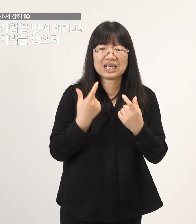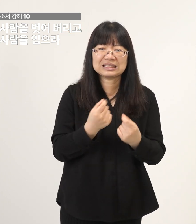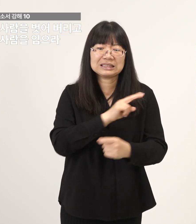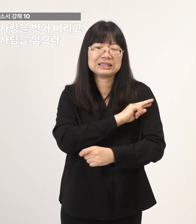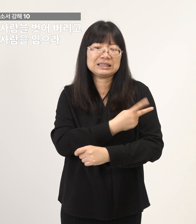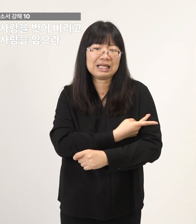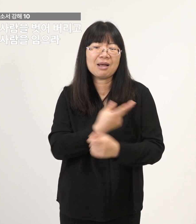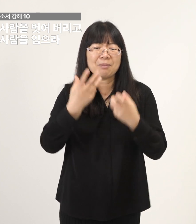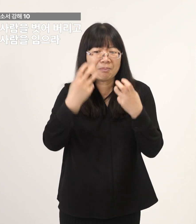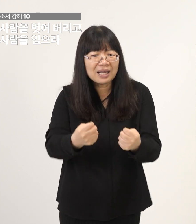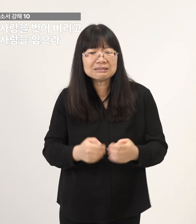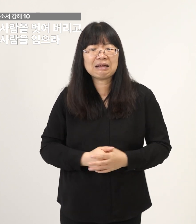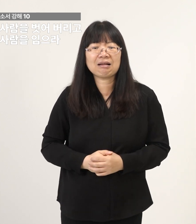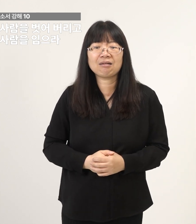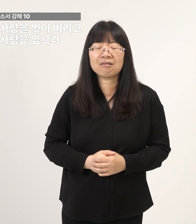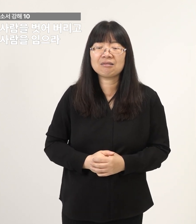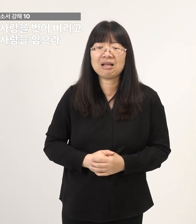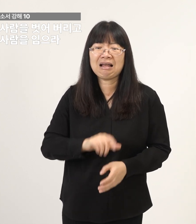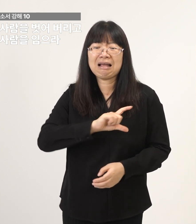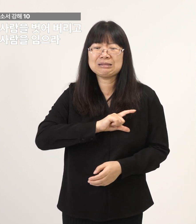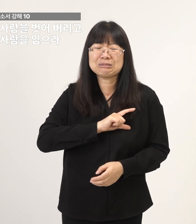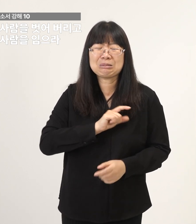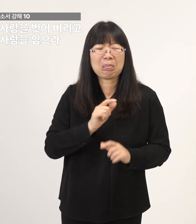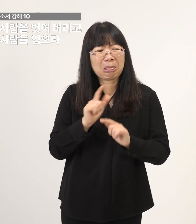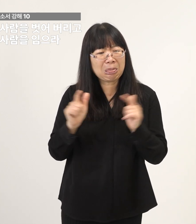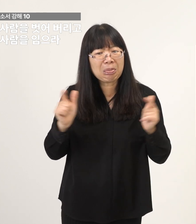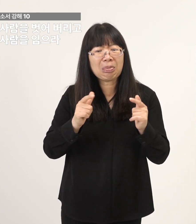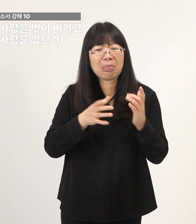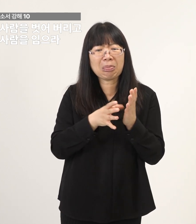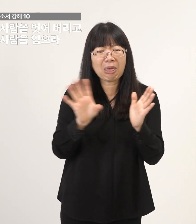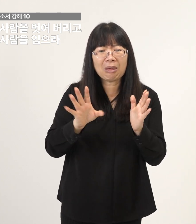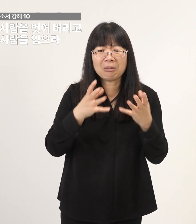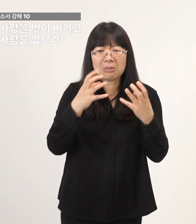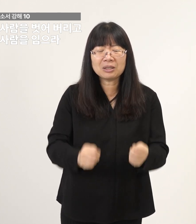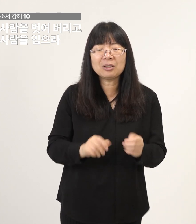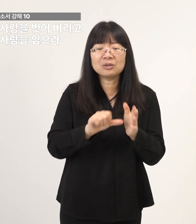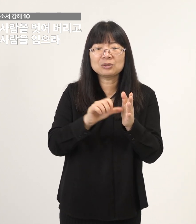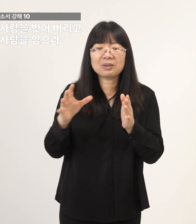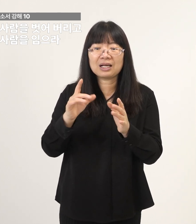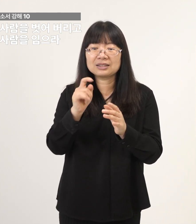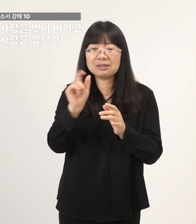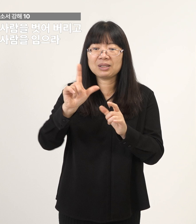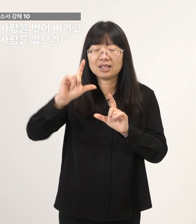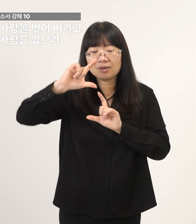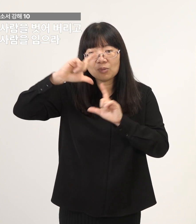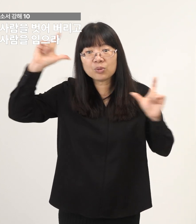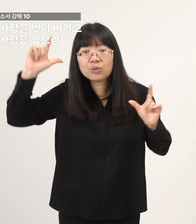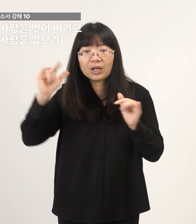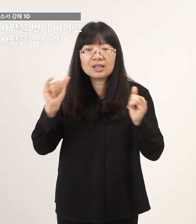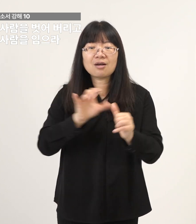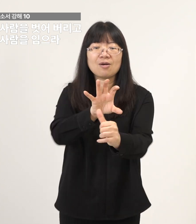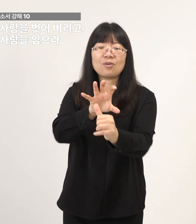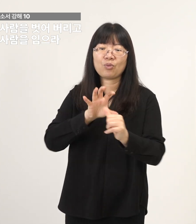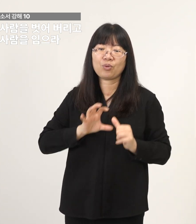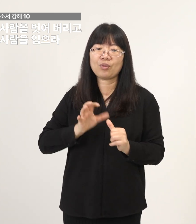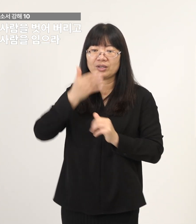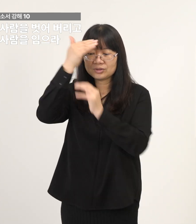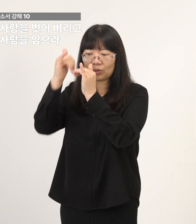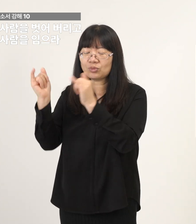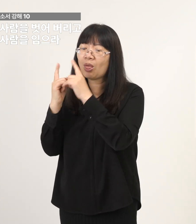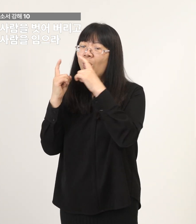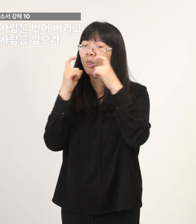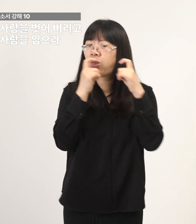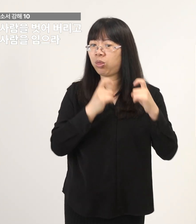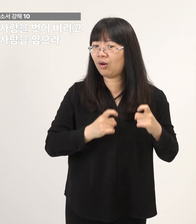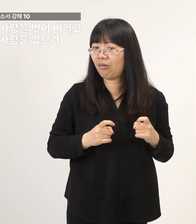몰라요. 회개한 이름들이 많아요. 또 유명한 연예인들을 동원해서 청년들을 미혹해